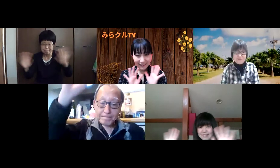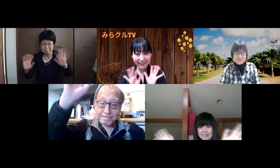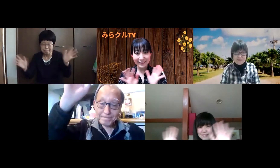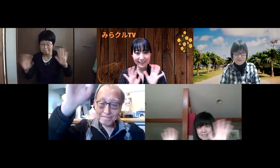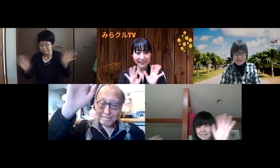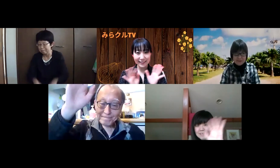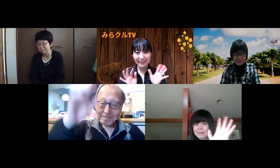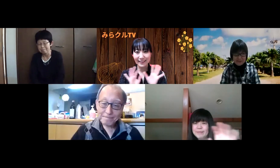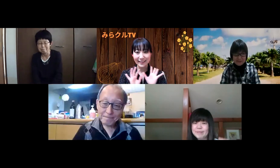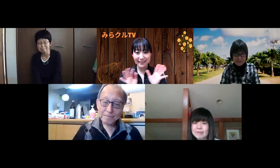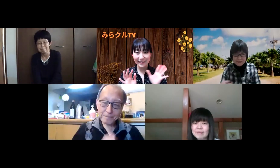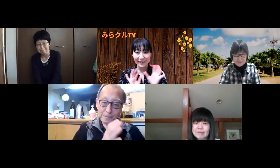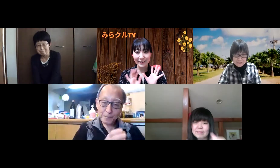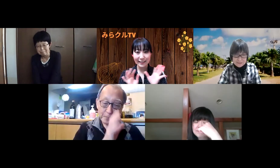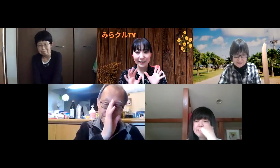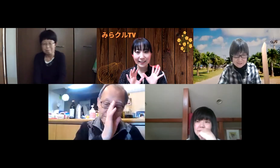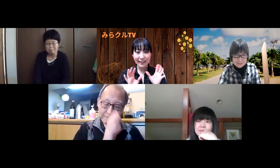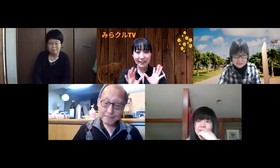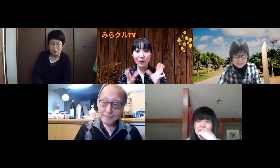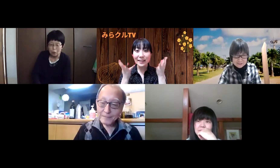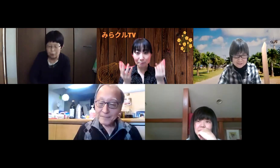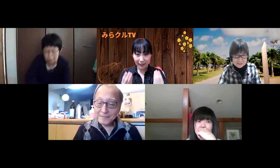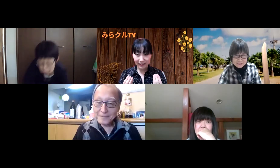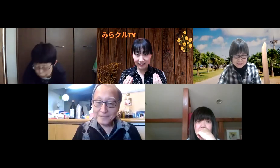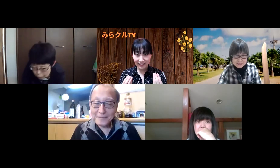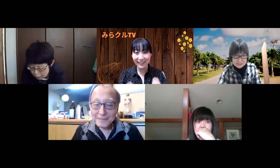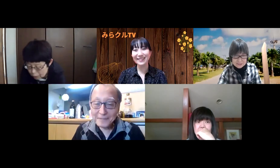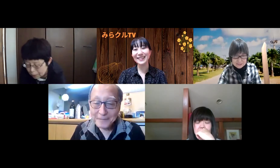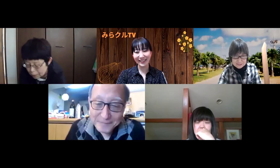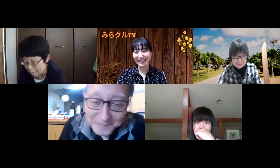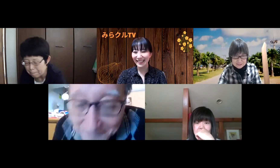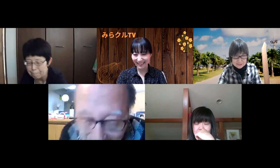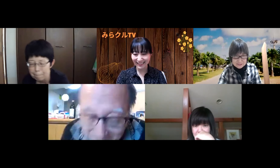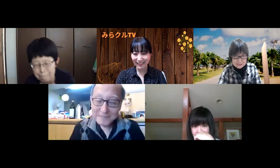おしまい。